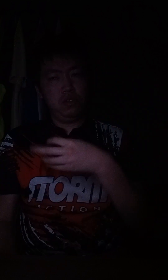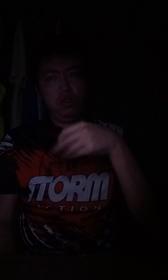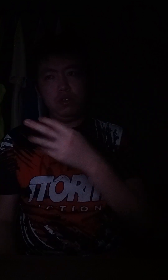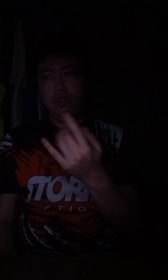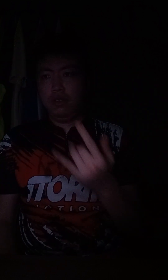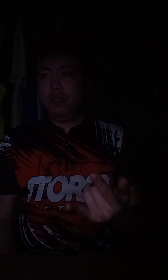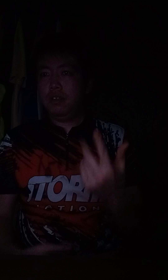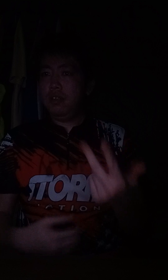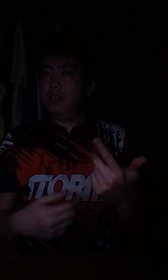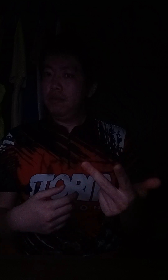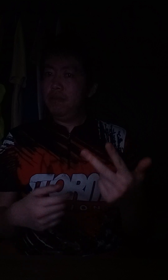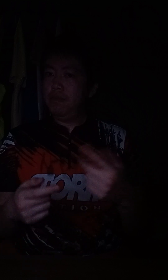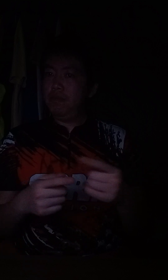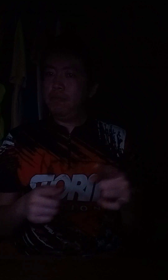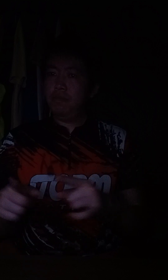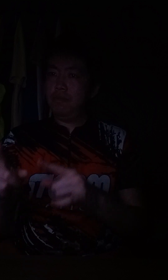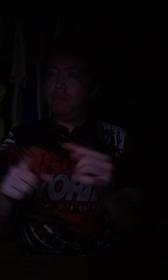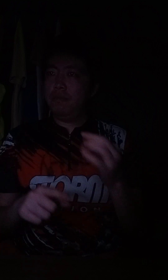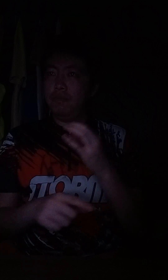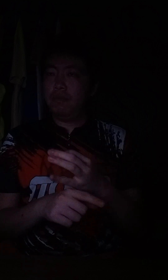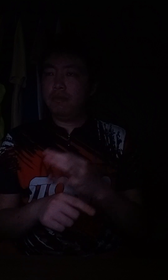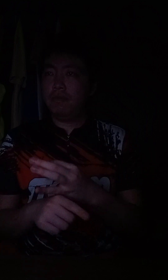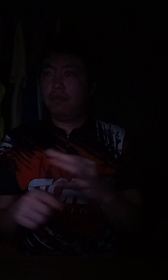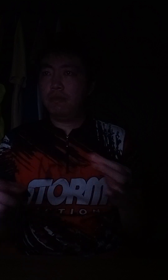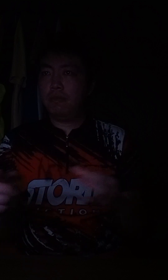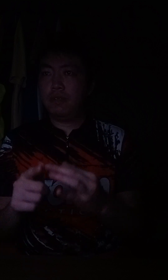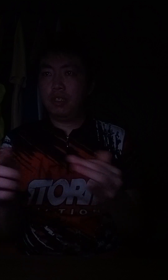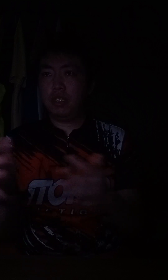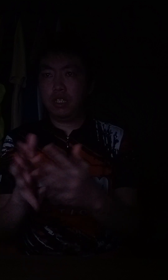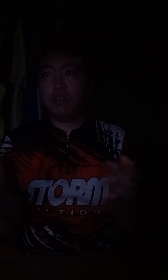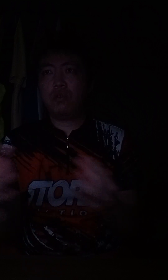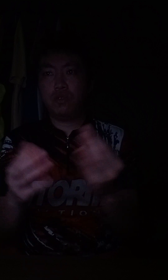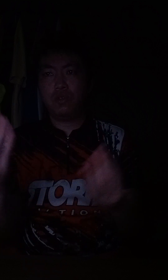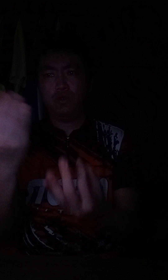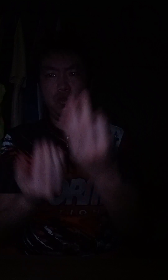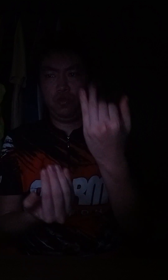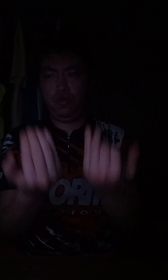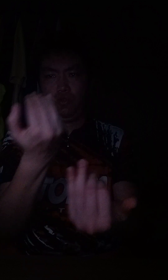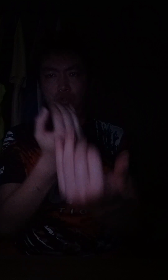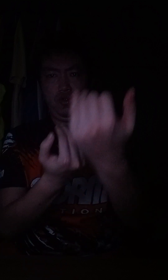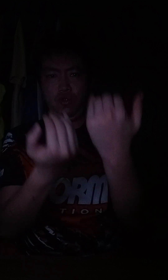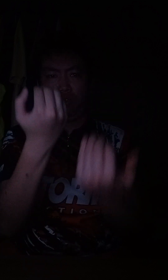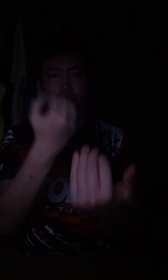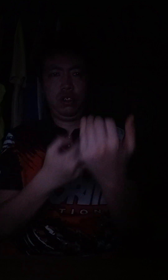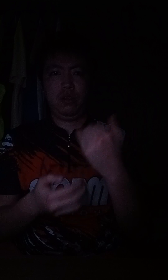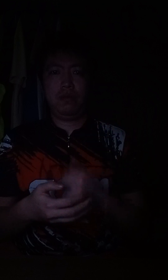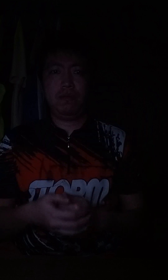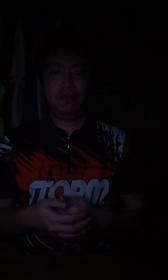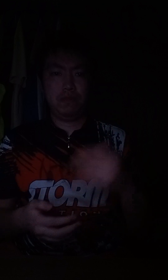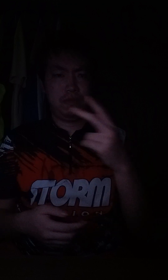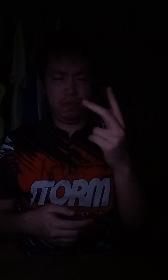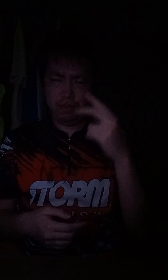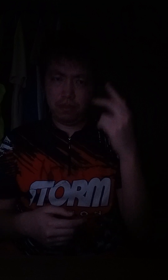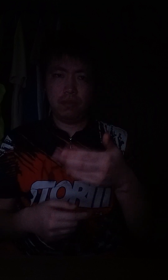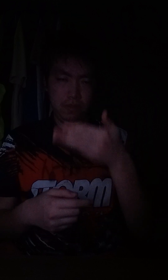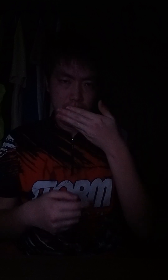7시 반쯤 대전 유성구에 있는 한 화훼 농가에서 불이 났습니다. 이 불로 직원 1명이 대피하고